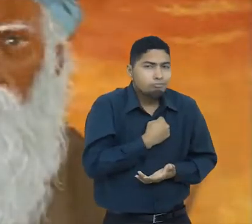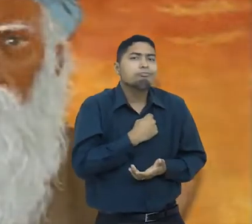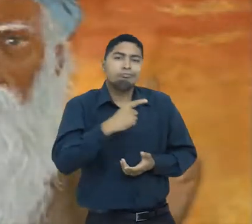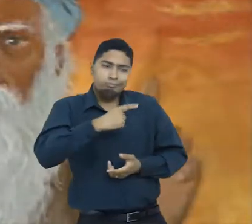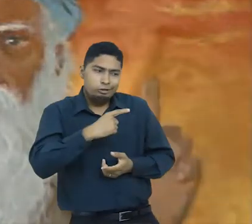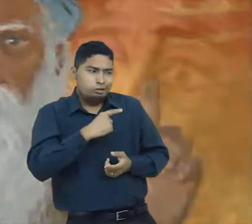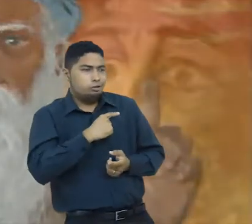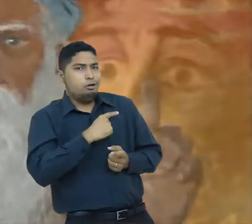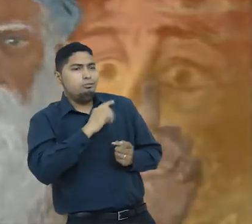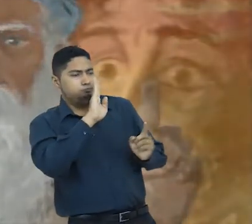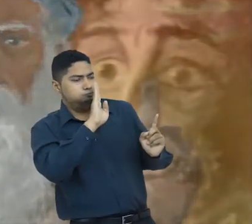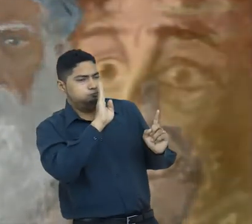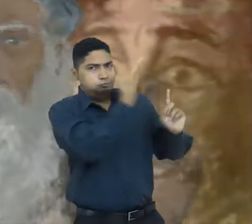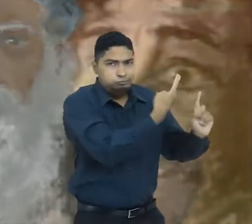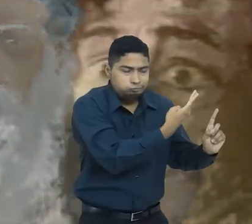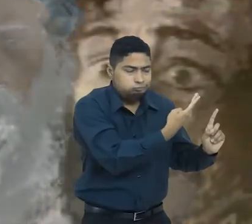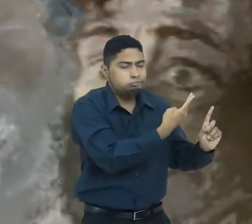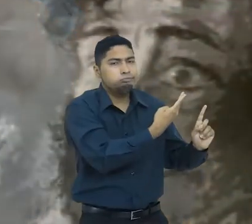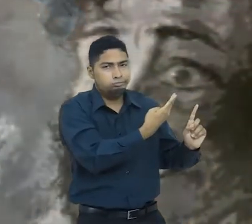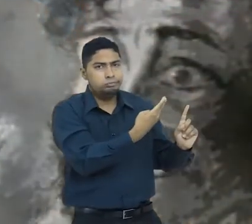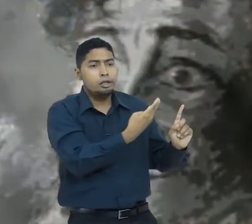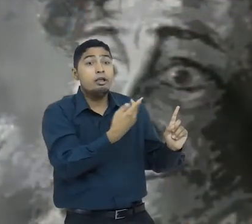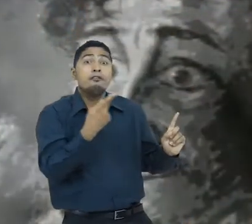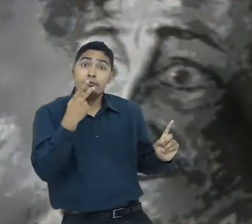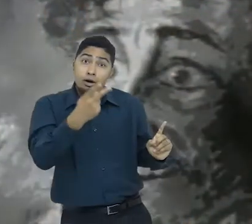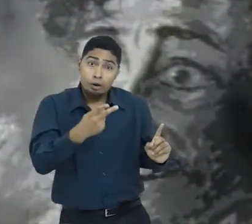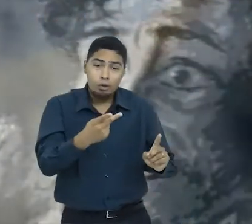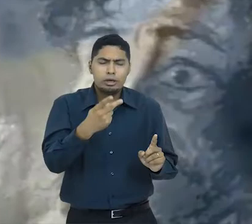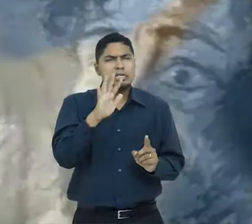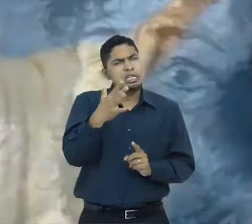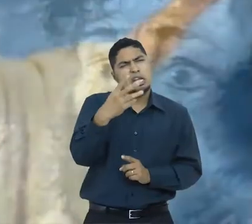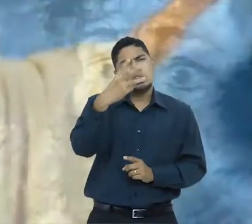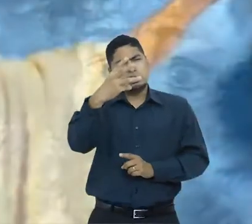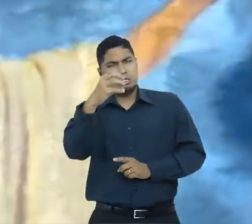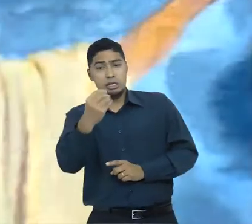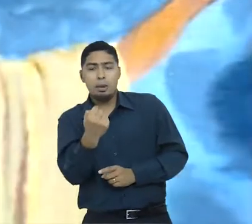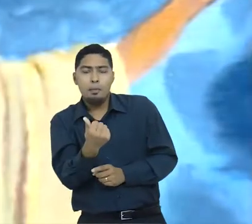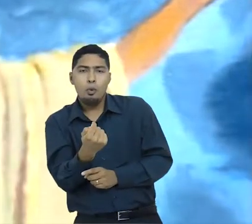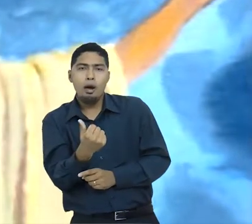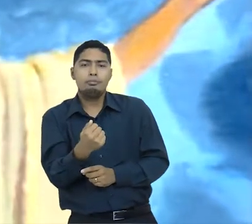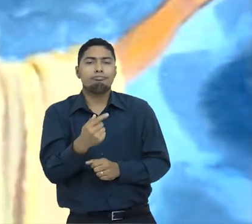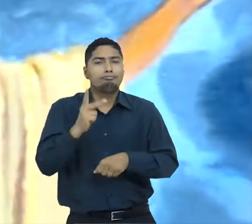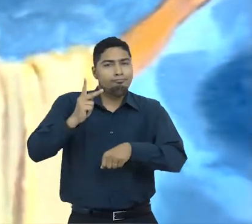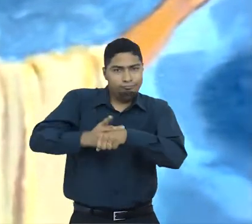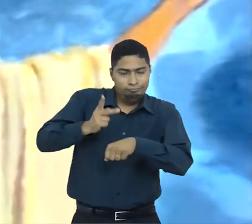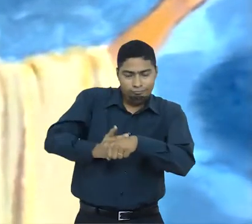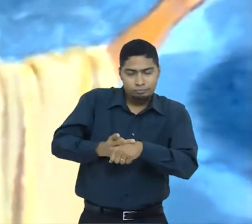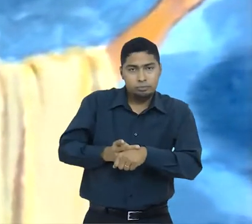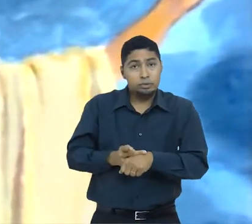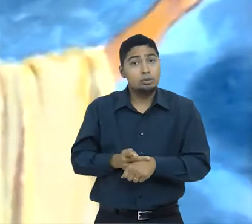Zacarias chegou a revelar que o preço da traição seria 30 moedas de prata. Por intermédio do profeta Isaías, Deus